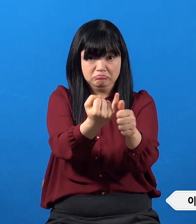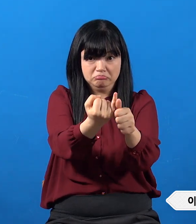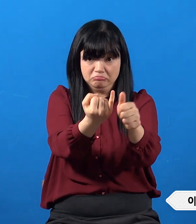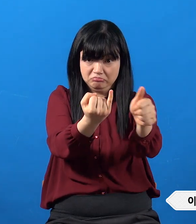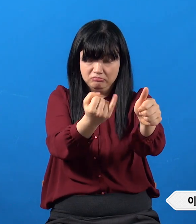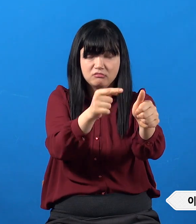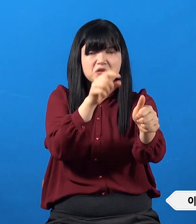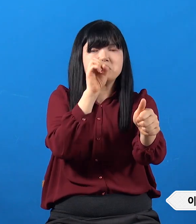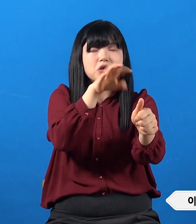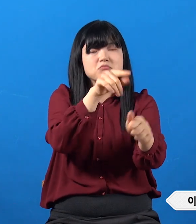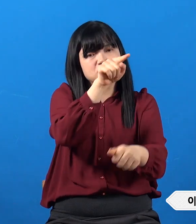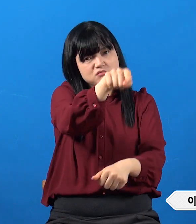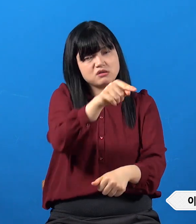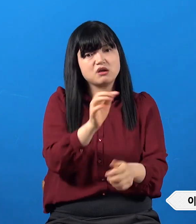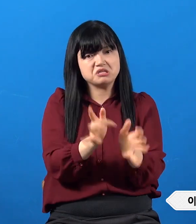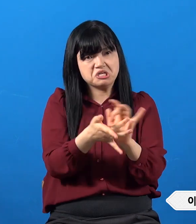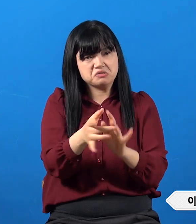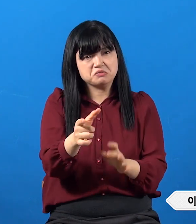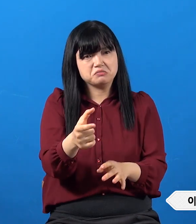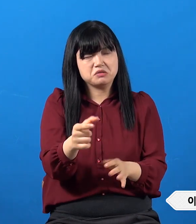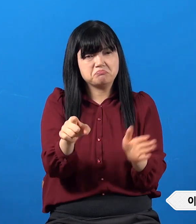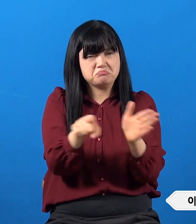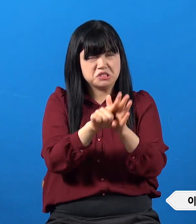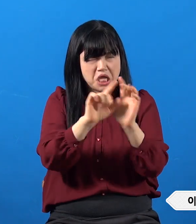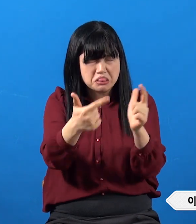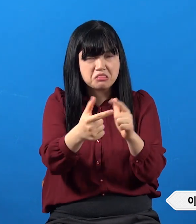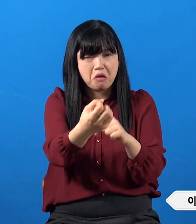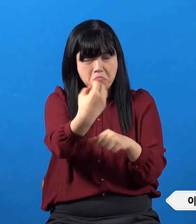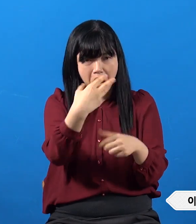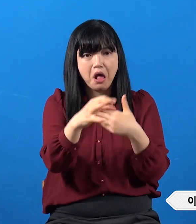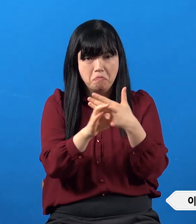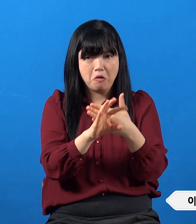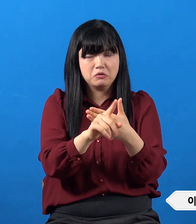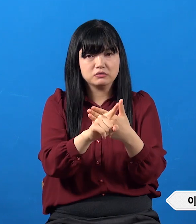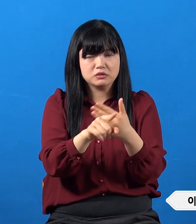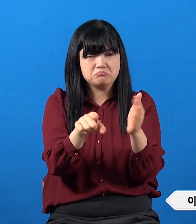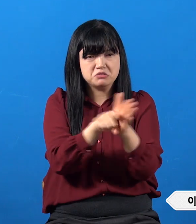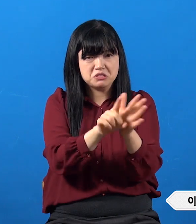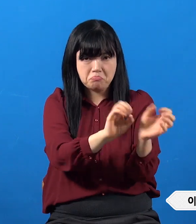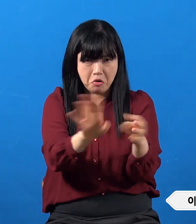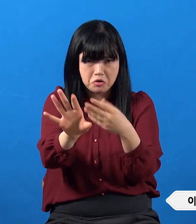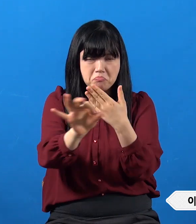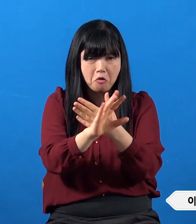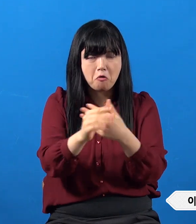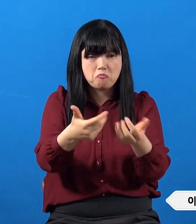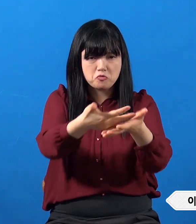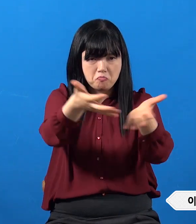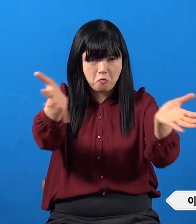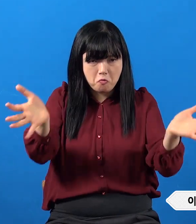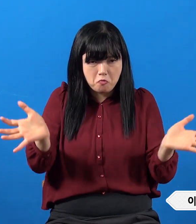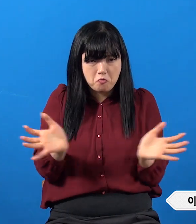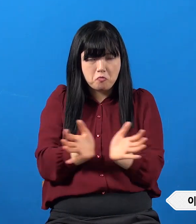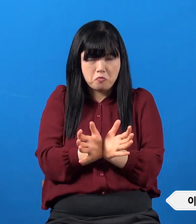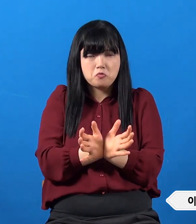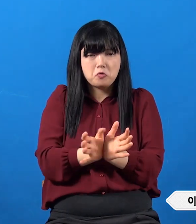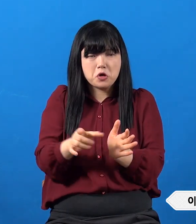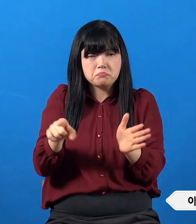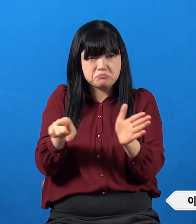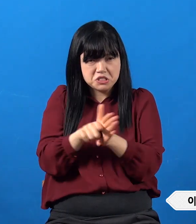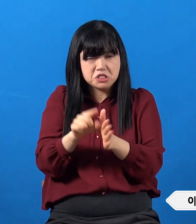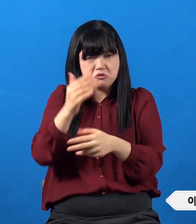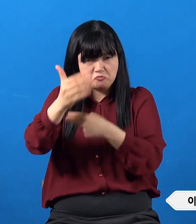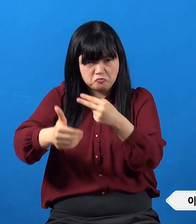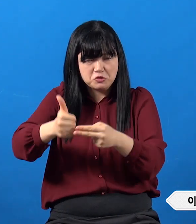가장에게. 네가 예수를 부인하고 지금이라도 신앙을 떠난다면 우리 부족의 고유한 신앙으로